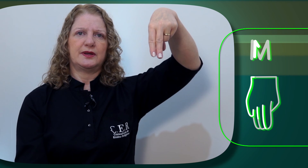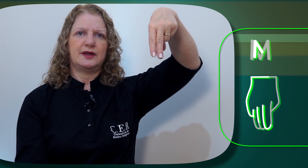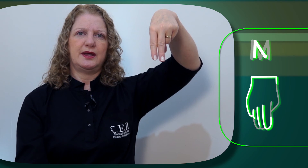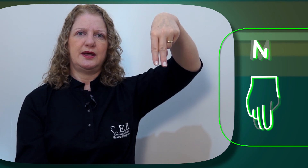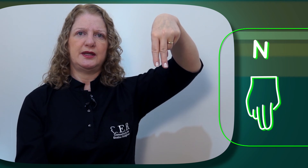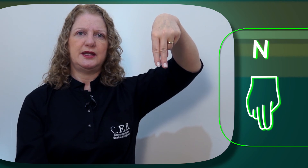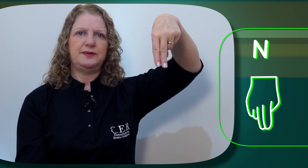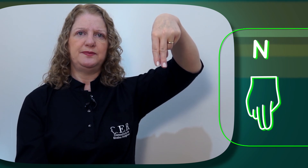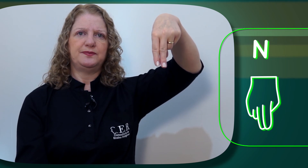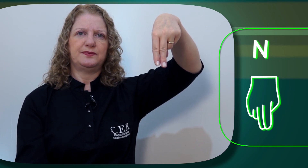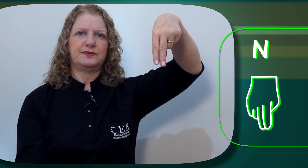N,